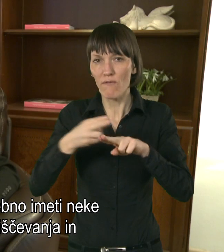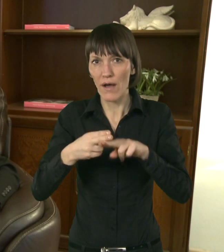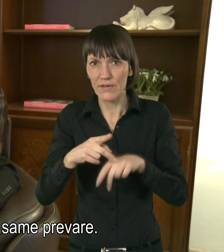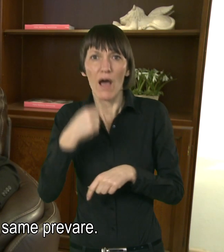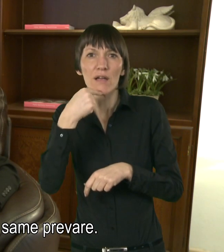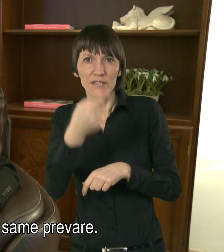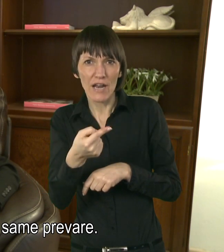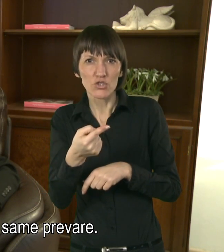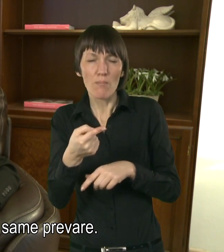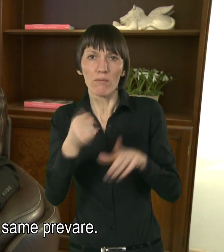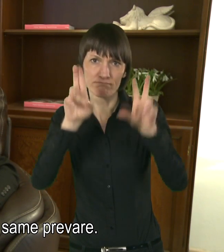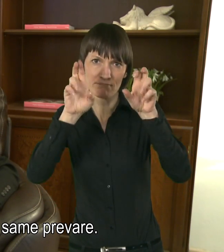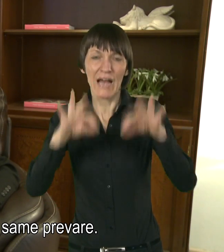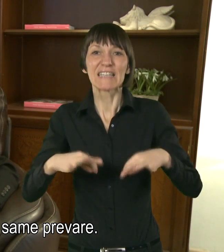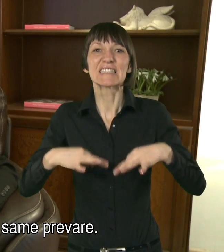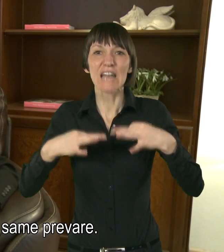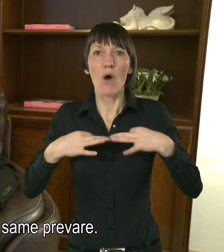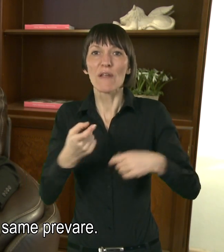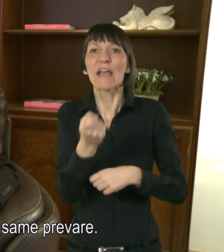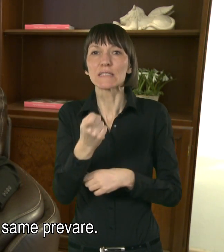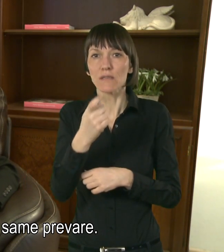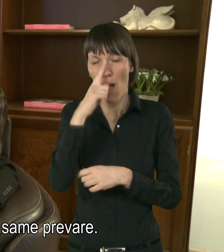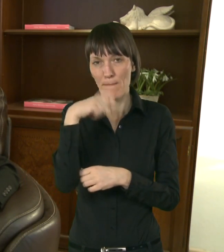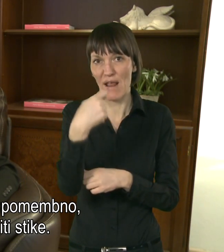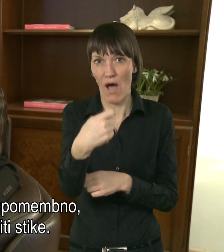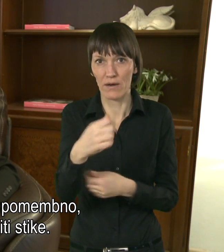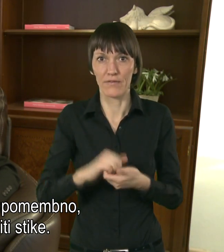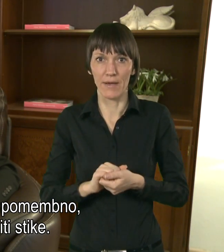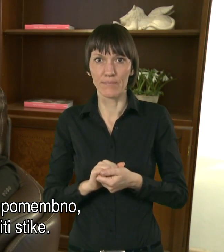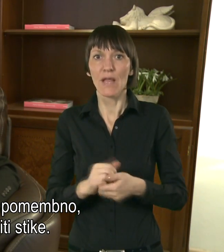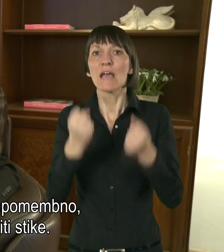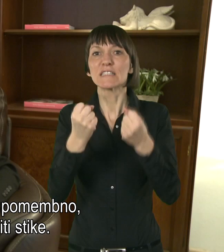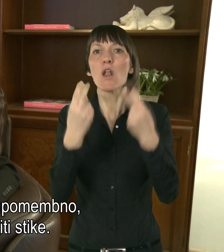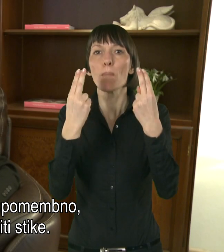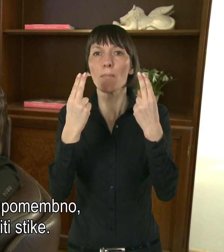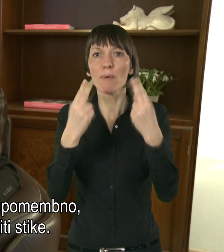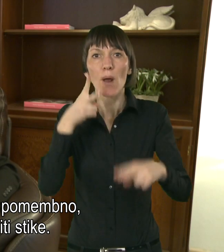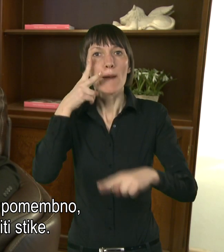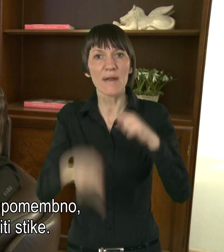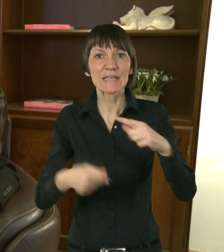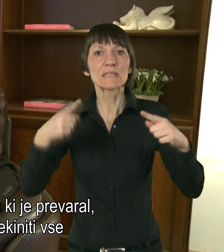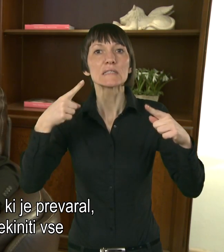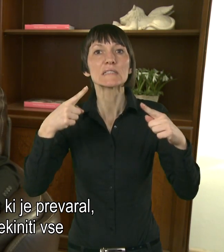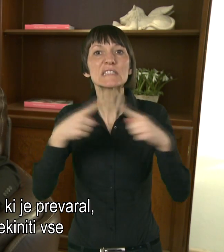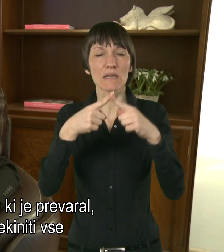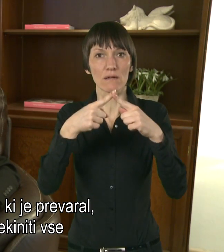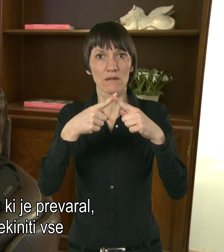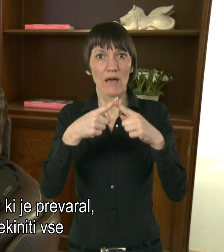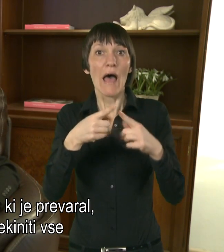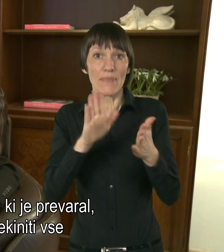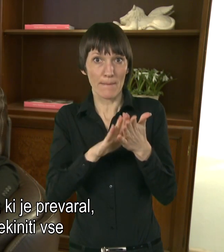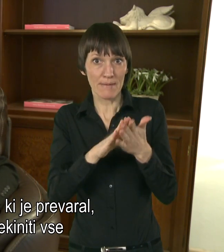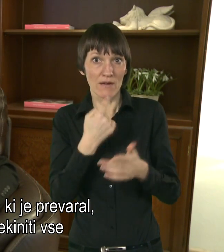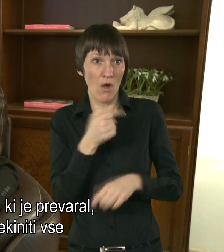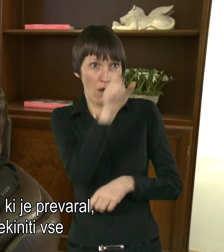očiščevanja in rečemo tega okrevanja iz same prevare. Je pa zelo pomembno, se pravi, prekiniti stike, ne, tisti, ki je prevaral,